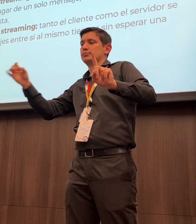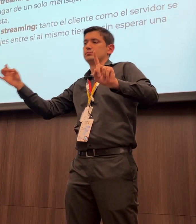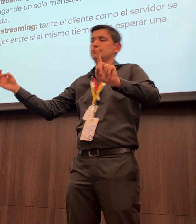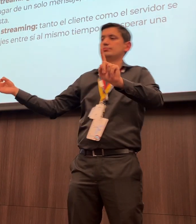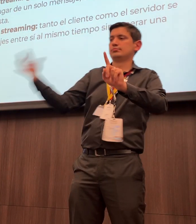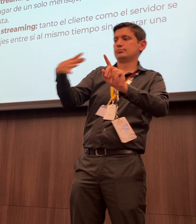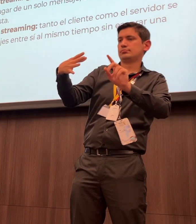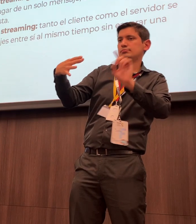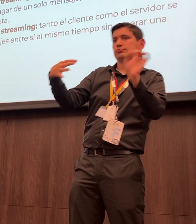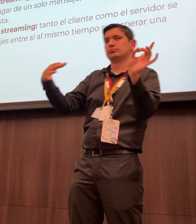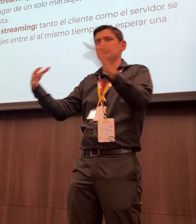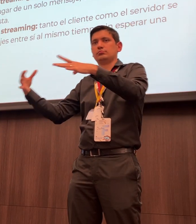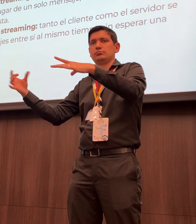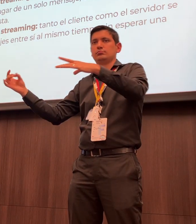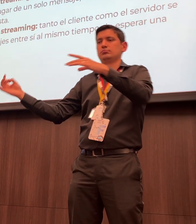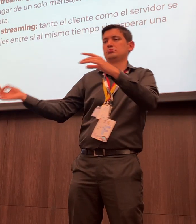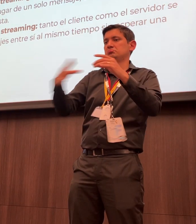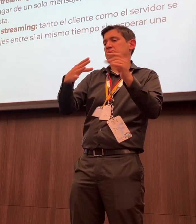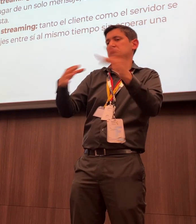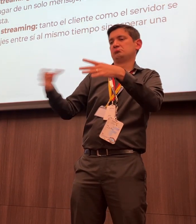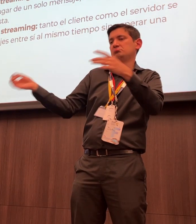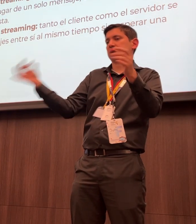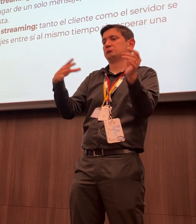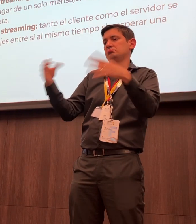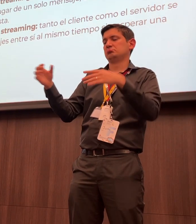mensajes desde otro usuario, ¿no?